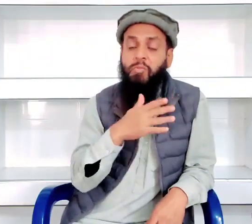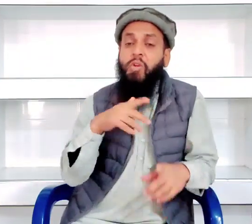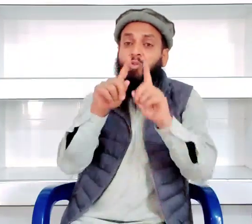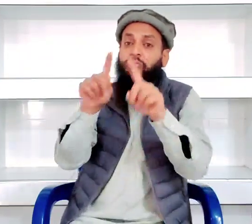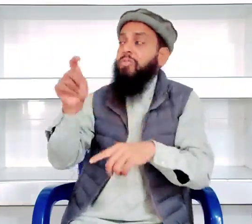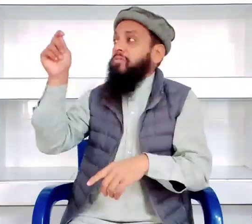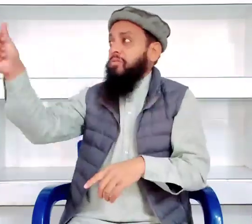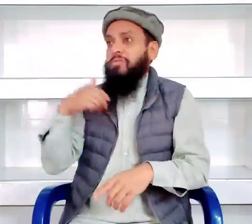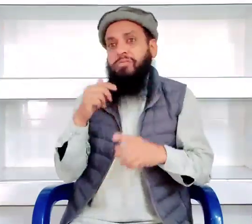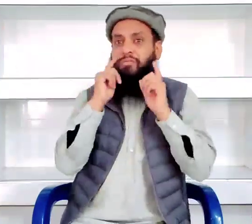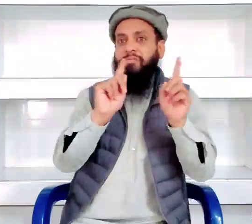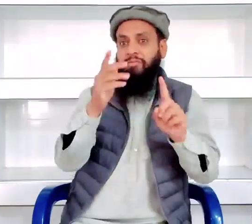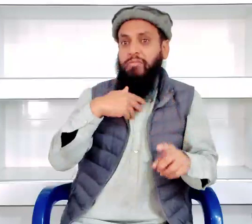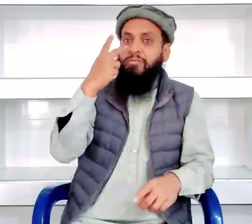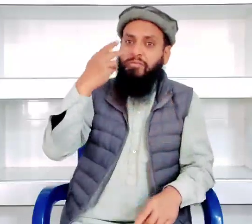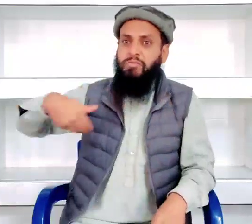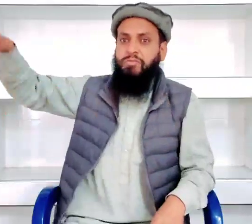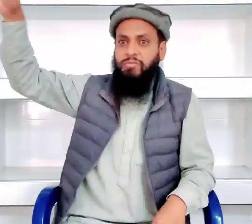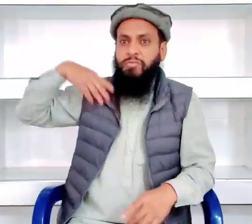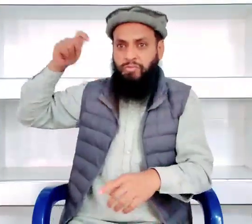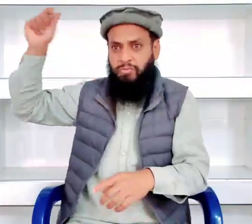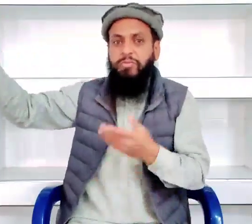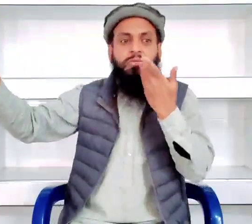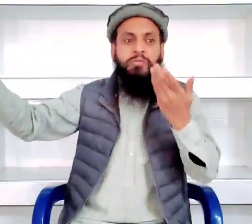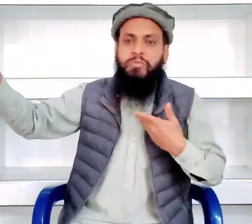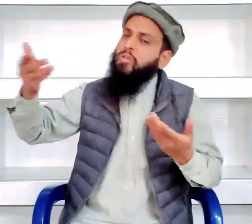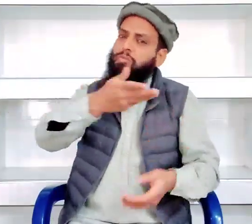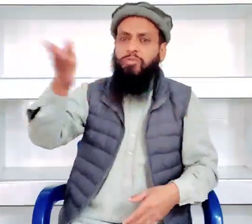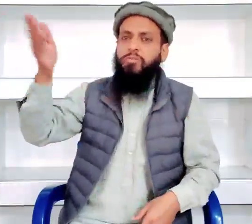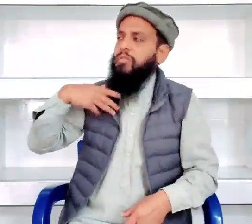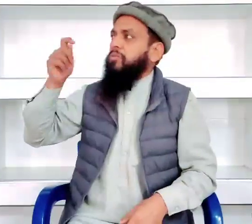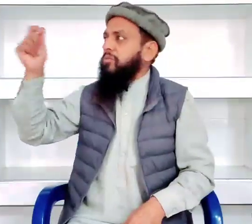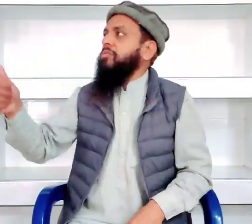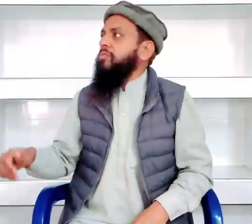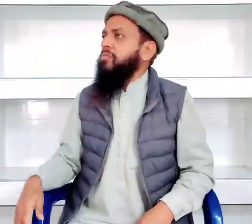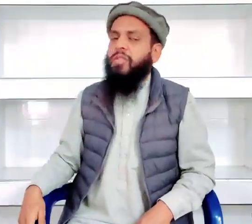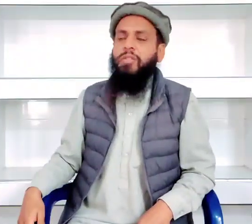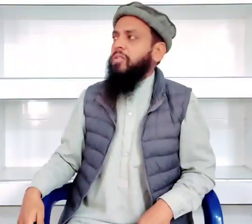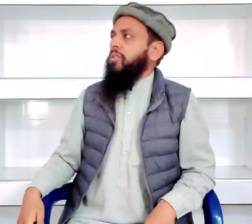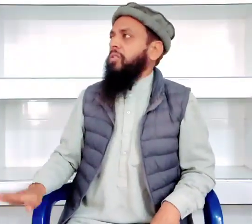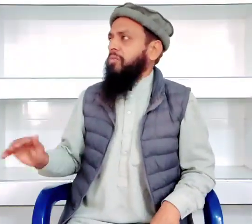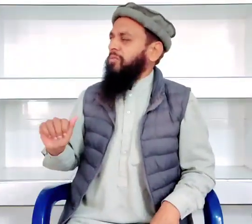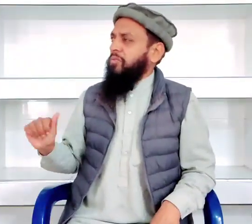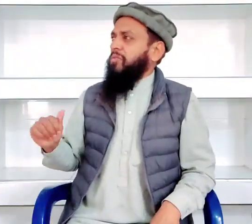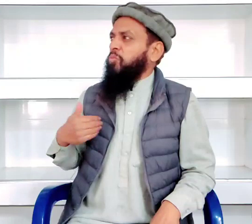تیرے کول ہی نہیں اے دے تو رسول اللہ صلی اللہ علیہ وسلم نے منع فرمایا ہے دار قطنی دی حدیث ہے حاکم دی حدیث ہے مسند احمد دی